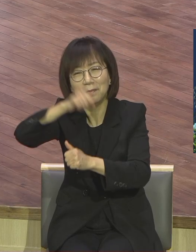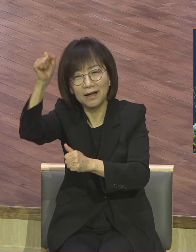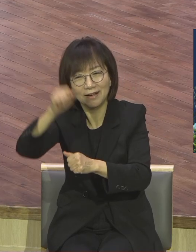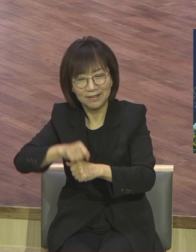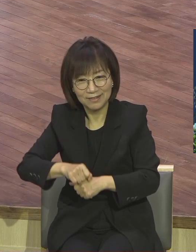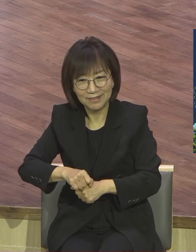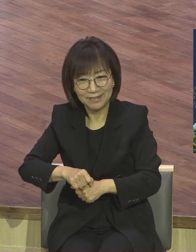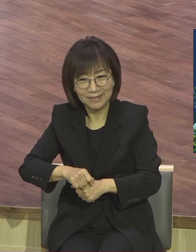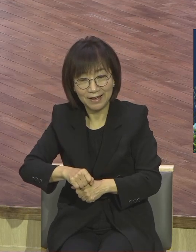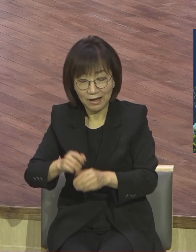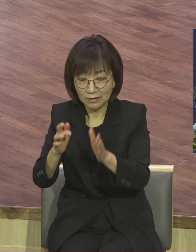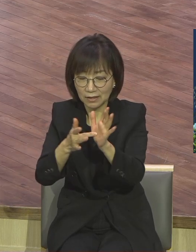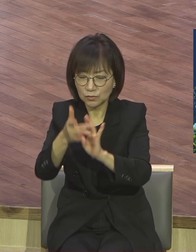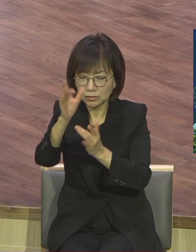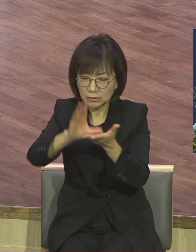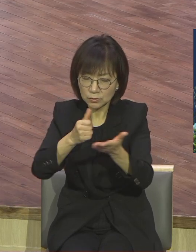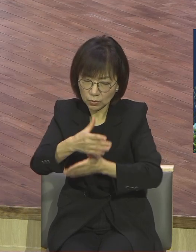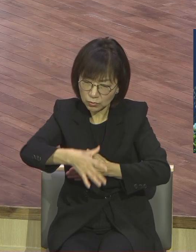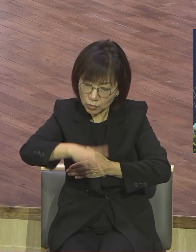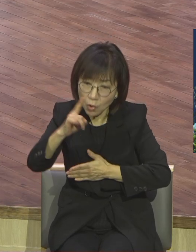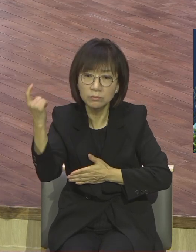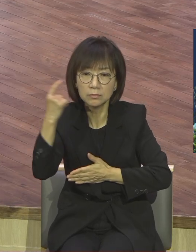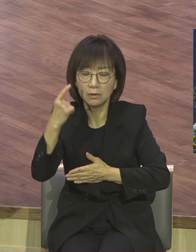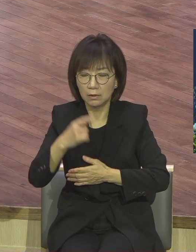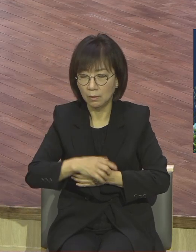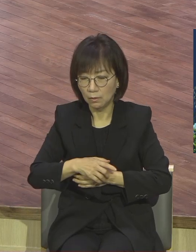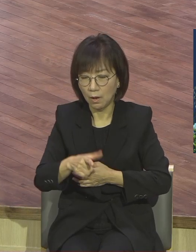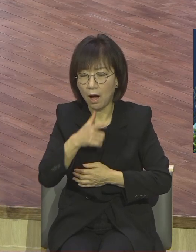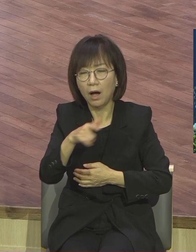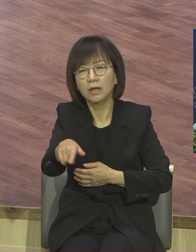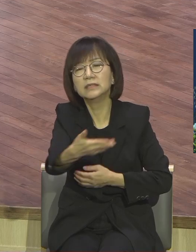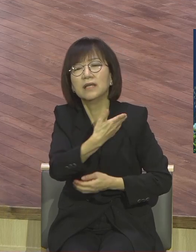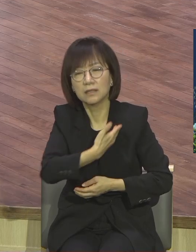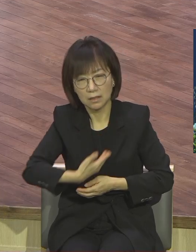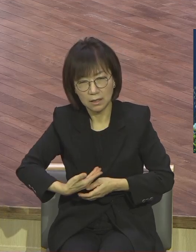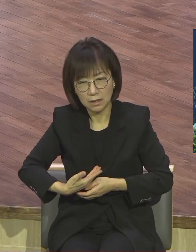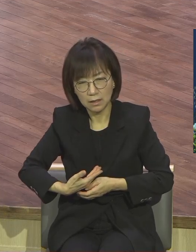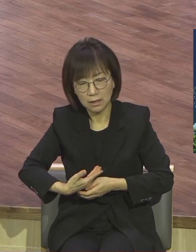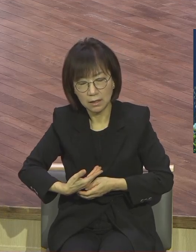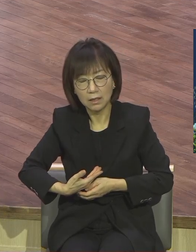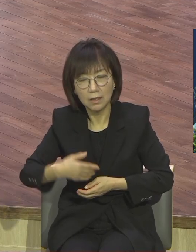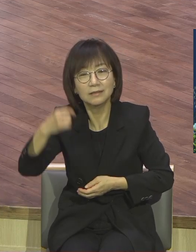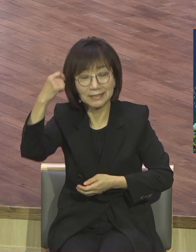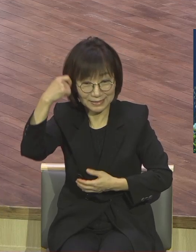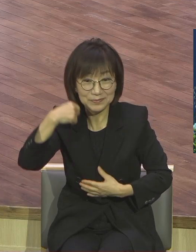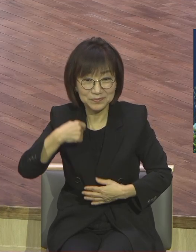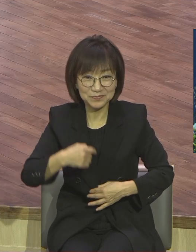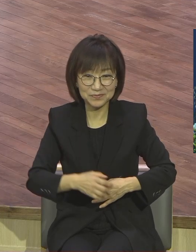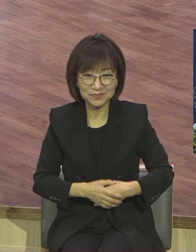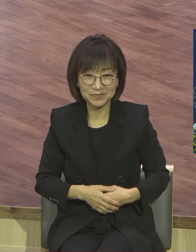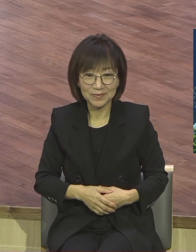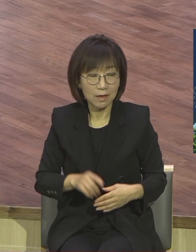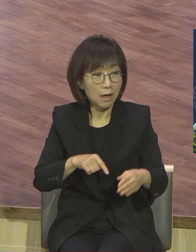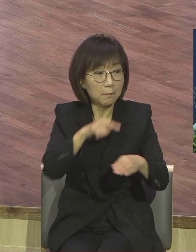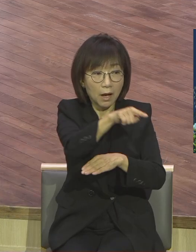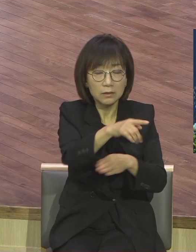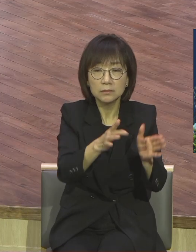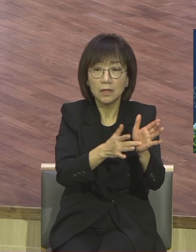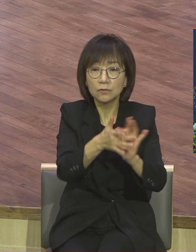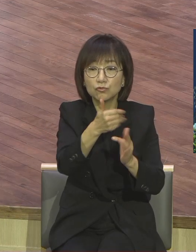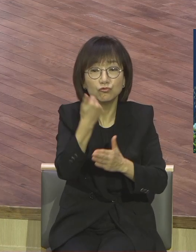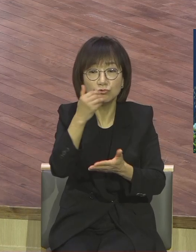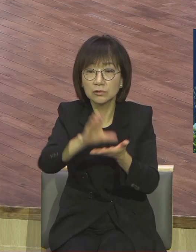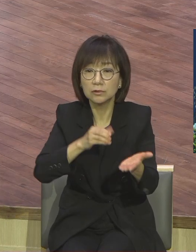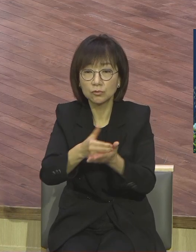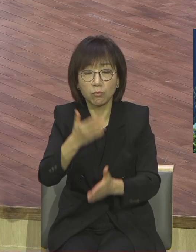충격받았다. 아, 이 사람 제자구나. 금방 느껴져요. 예수가 그리스도인 사실을 충격 못 받은 사람